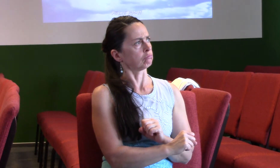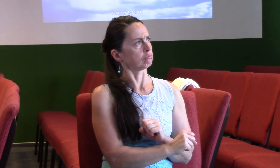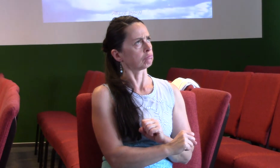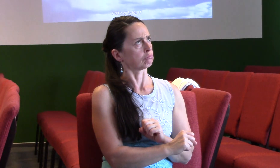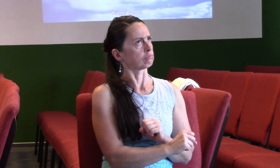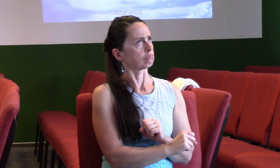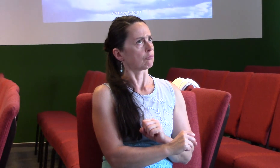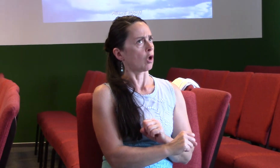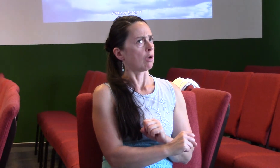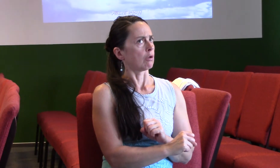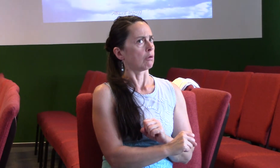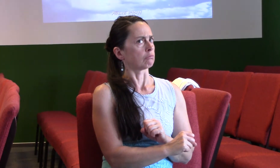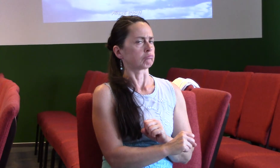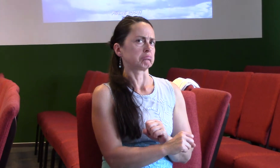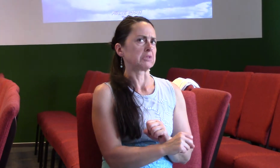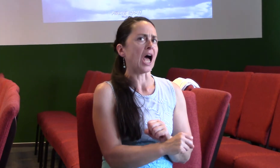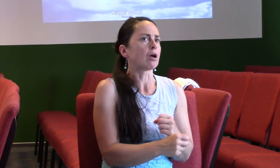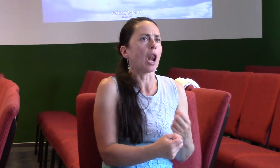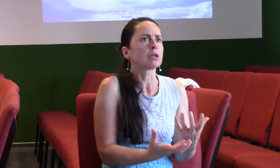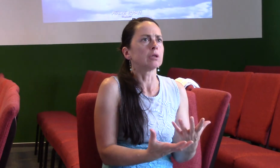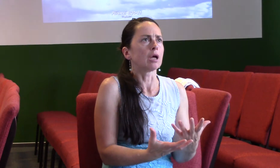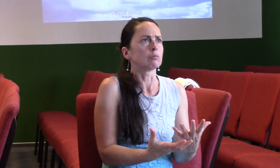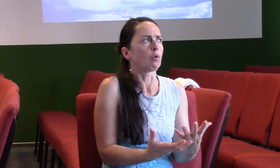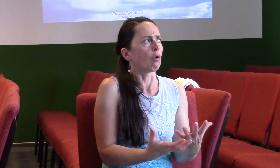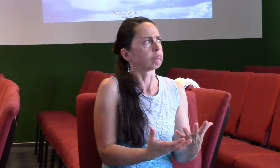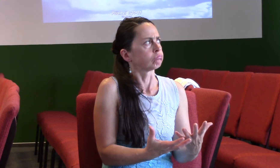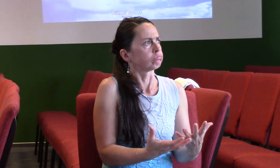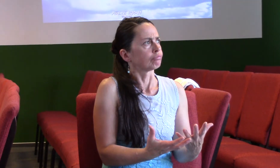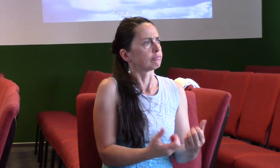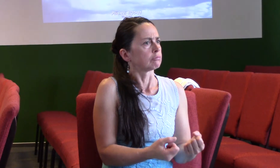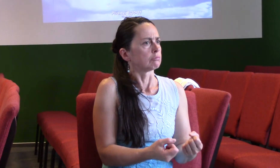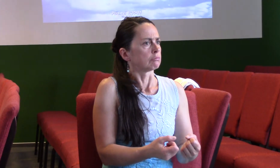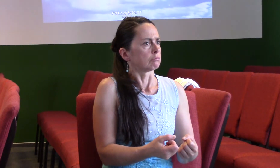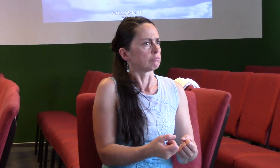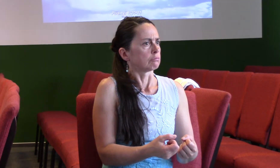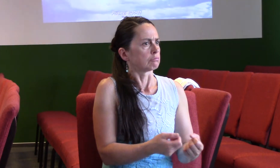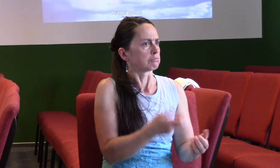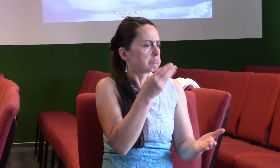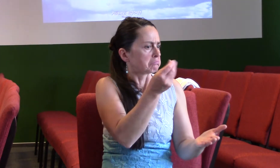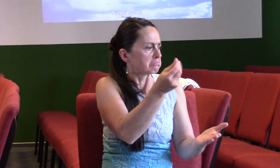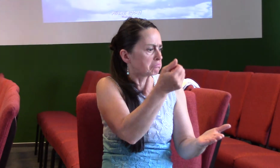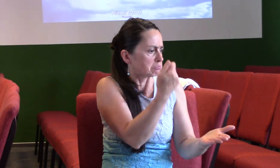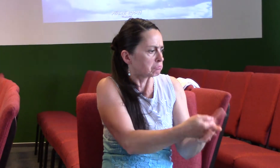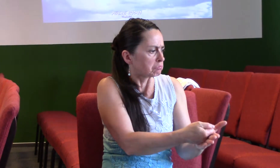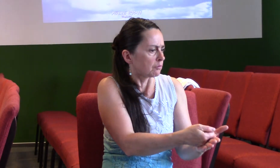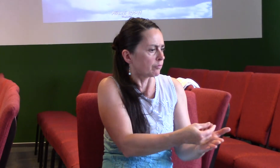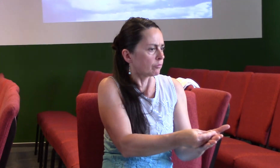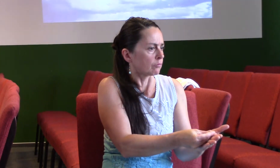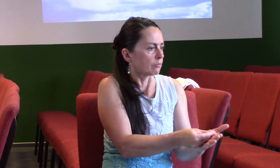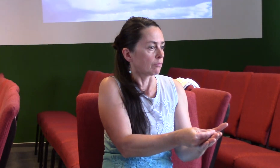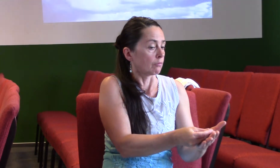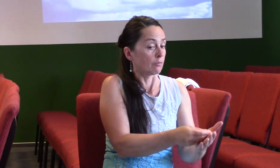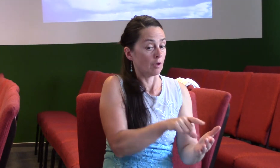Pokud jsme to nevěděli, tak on velmi rád a s takovým